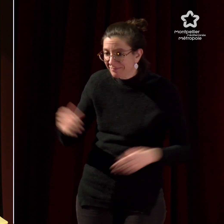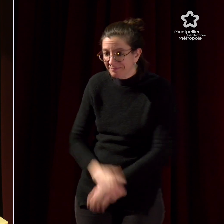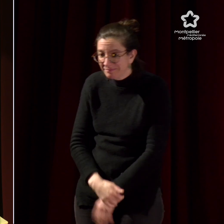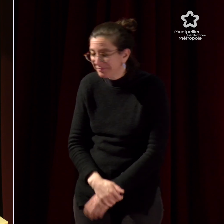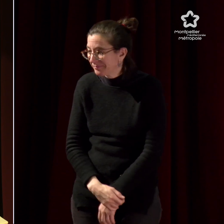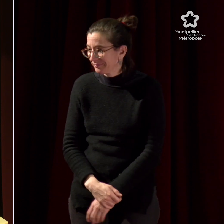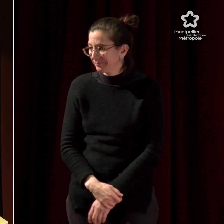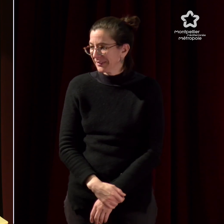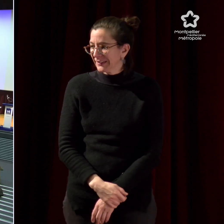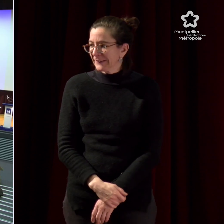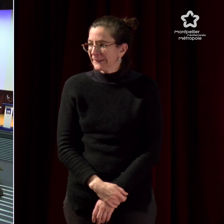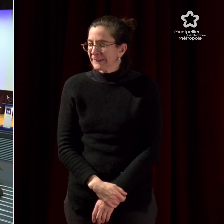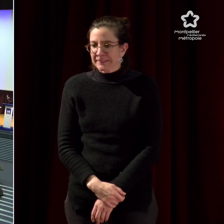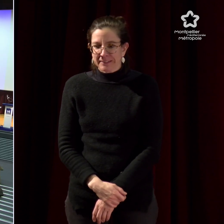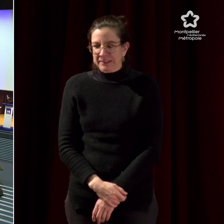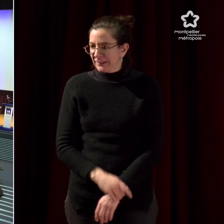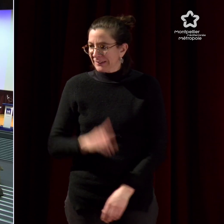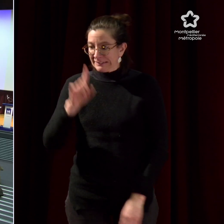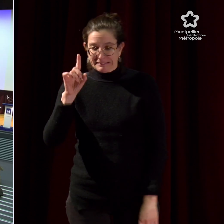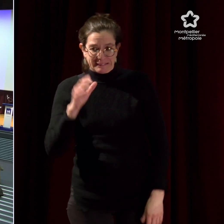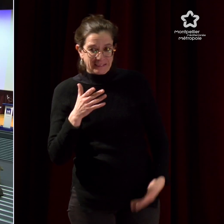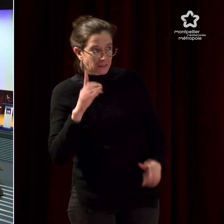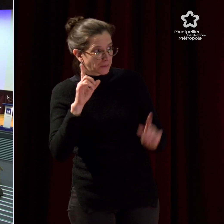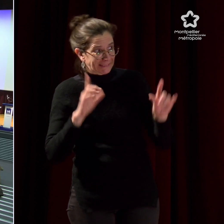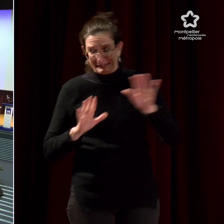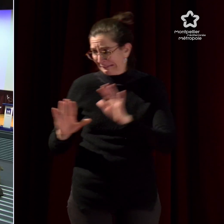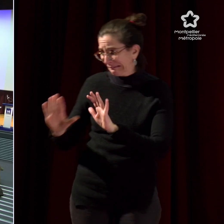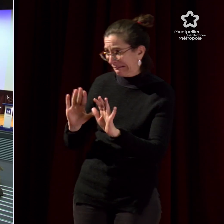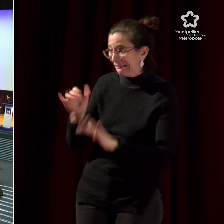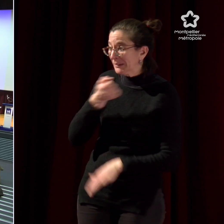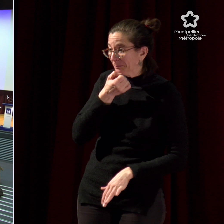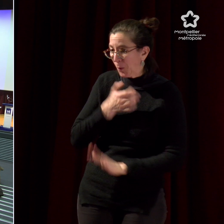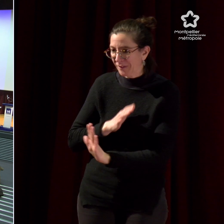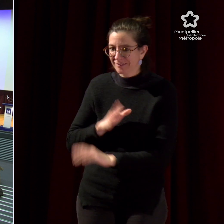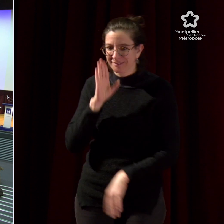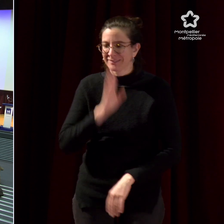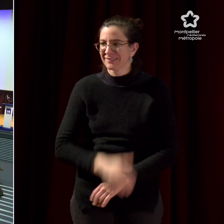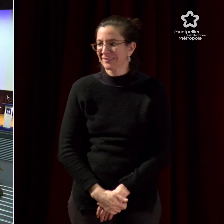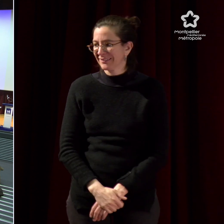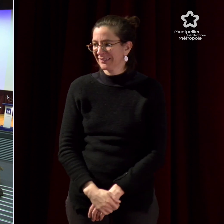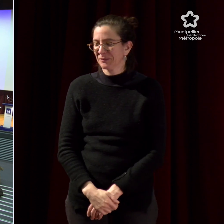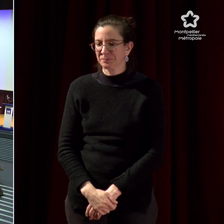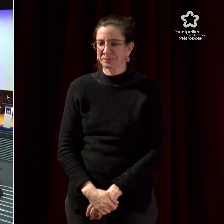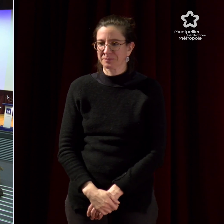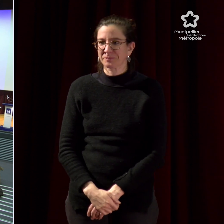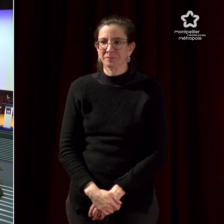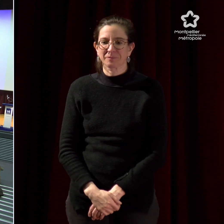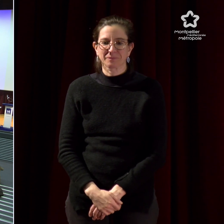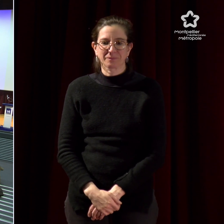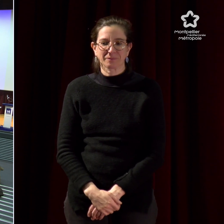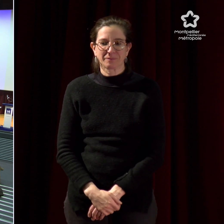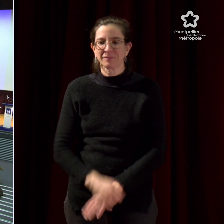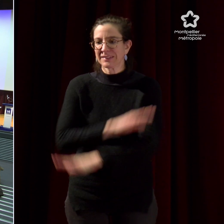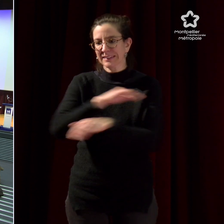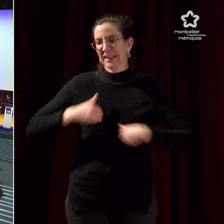Il y avait. On va. Attendez le micro, monsieur, et on prend votre question et après on s'arrête là.